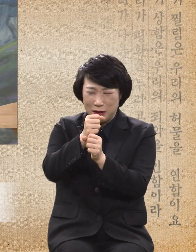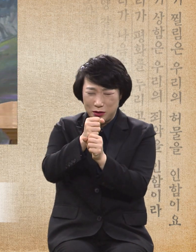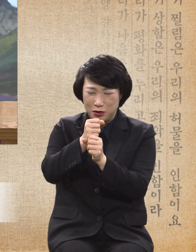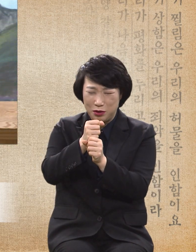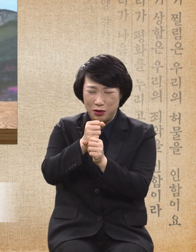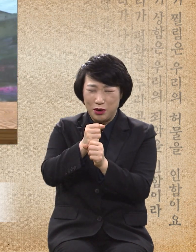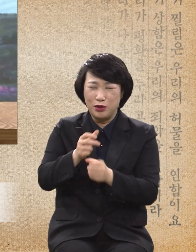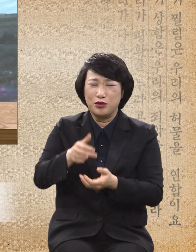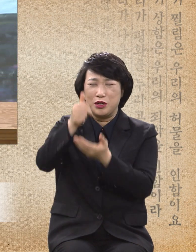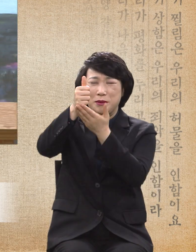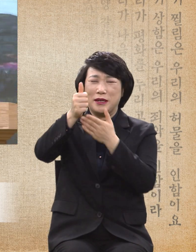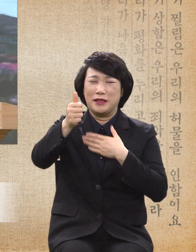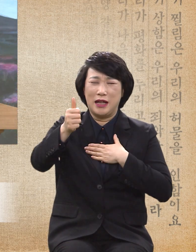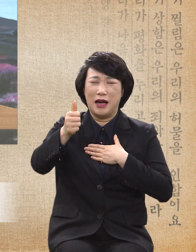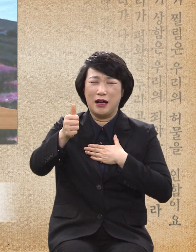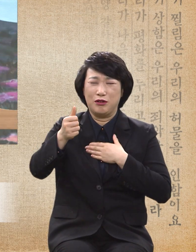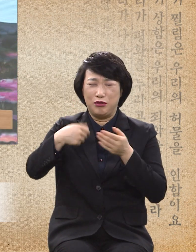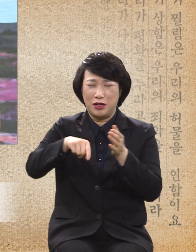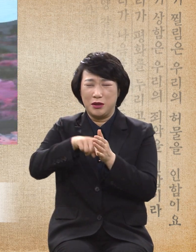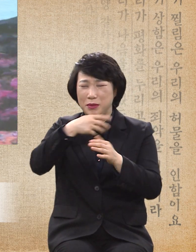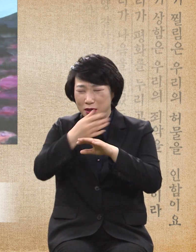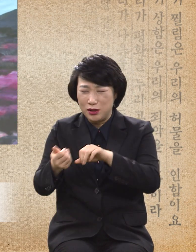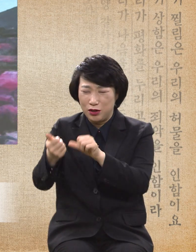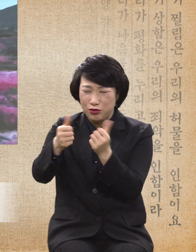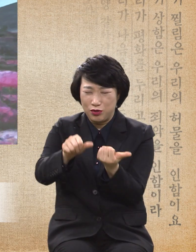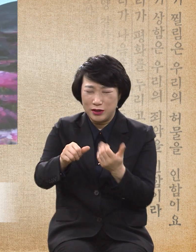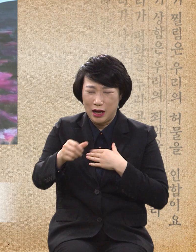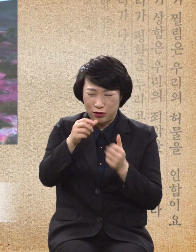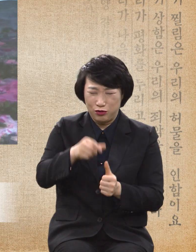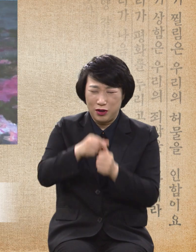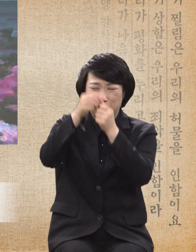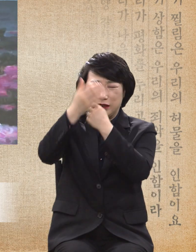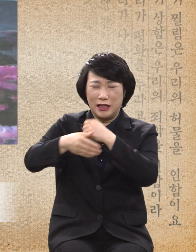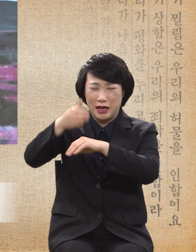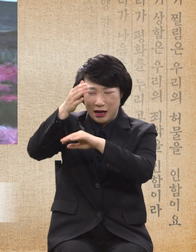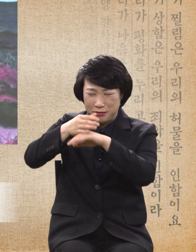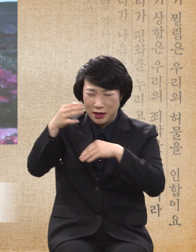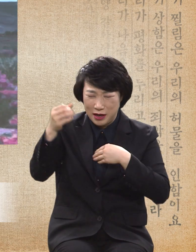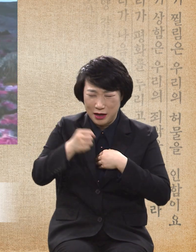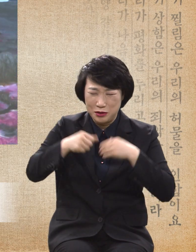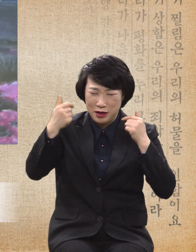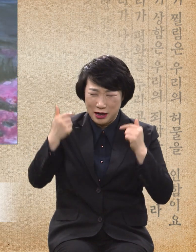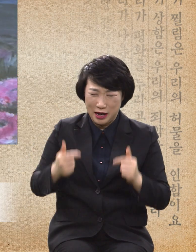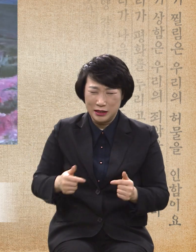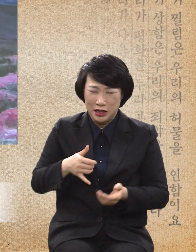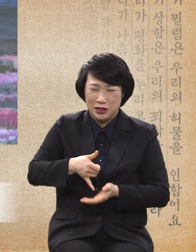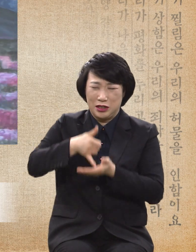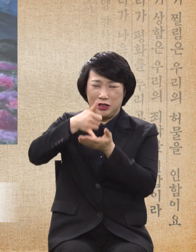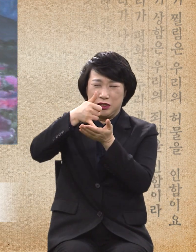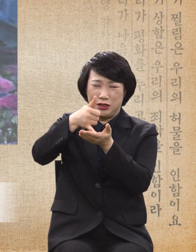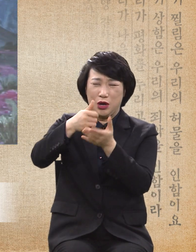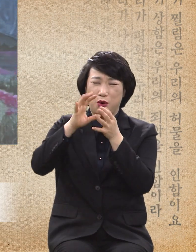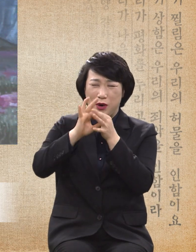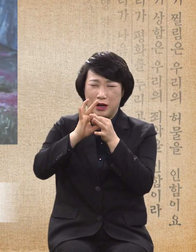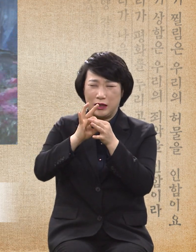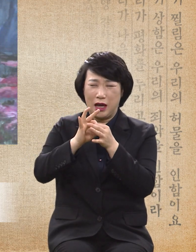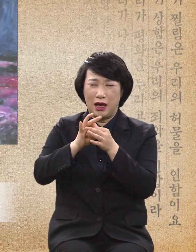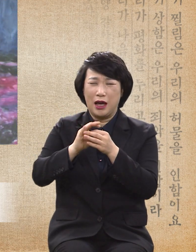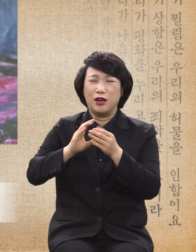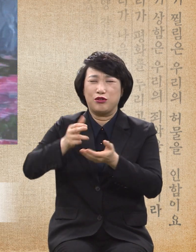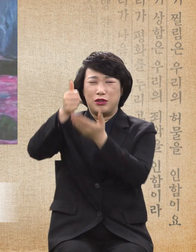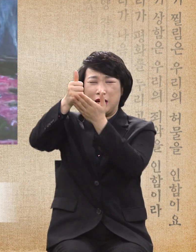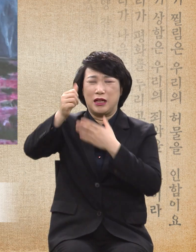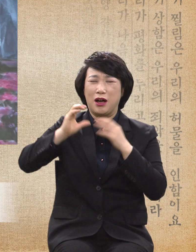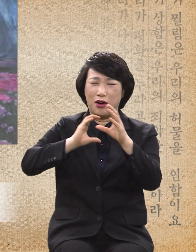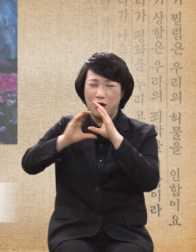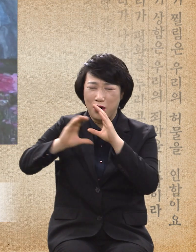그 주님이 내게 피 흘려 구원하시는 데 감사하며 항상 인격적인 관계로 거래가